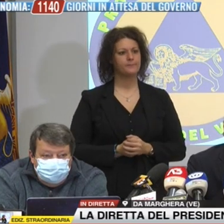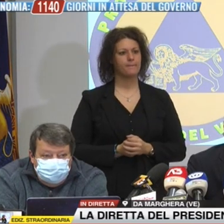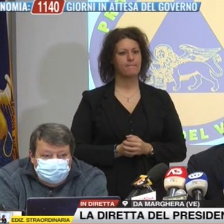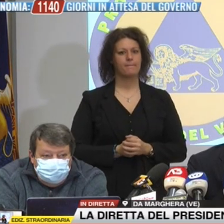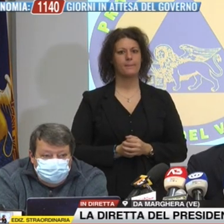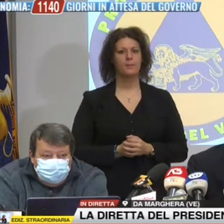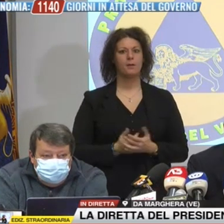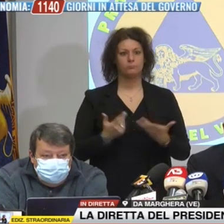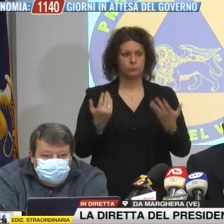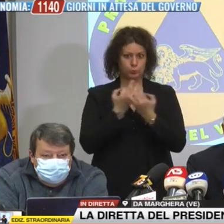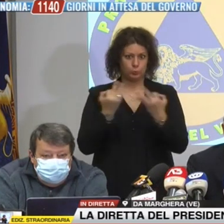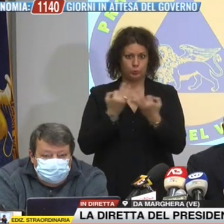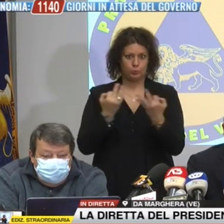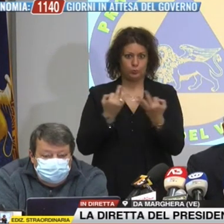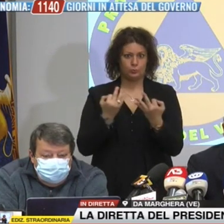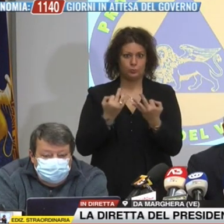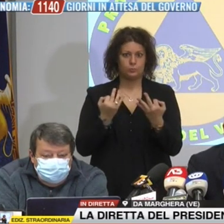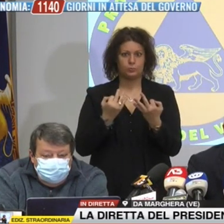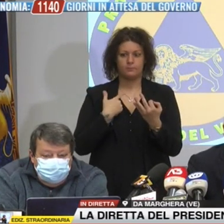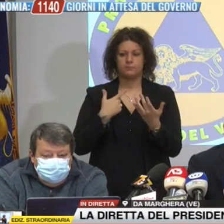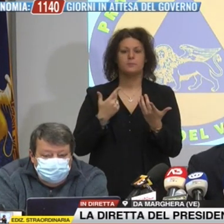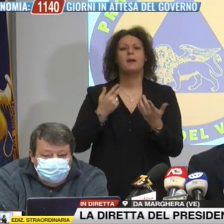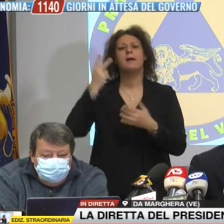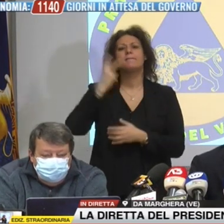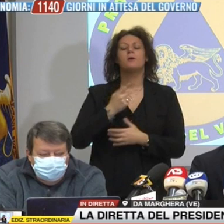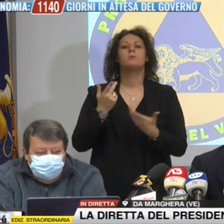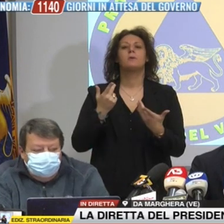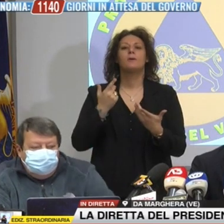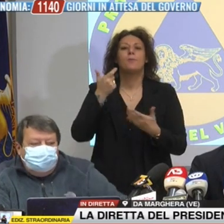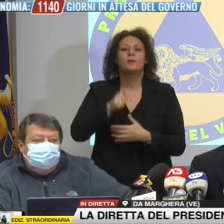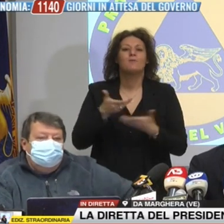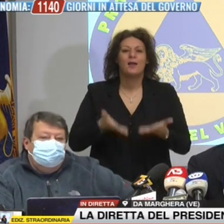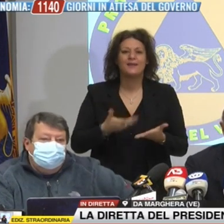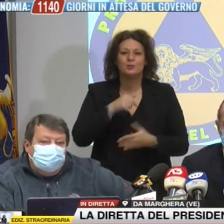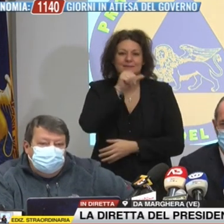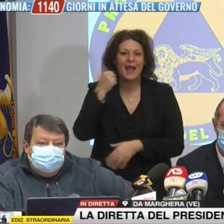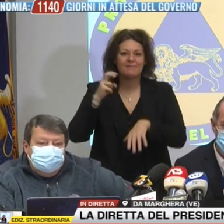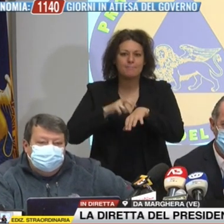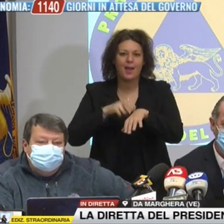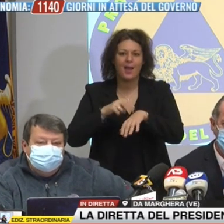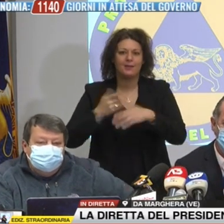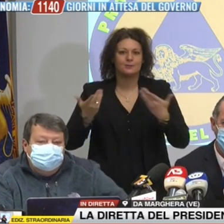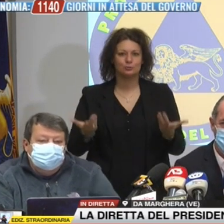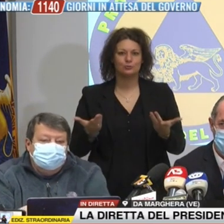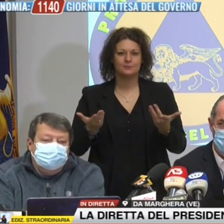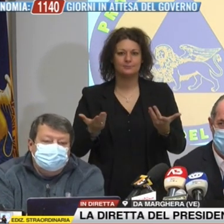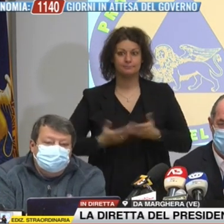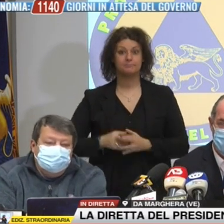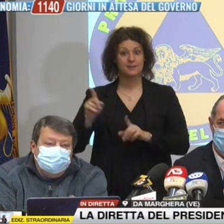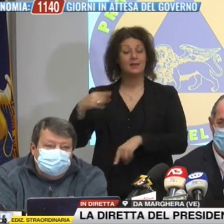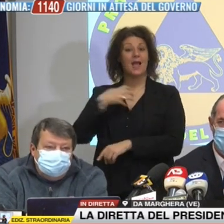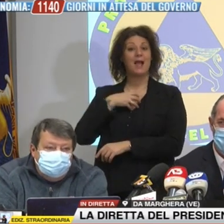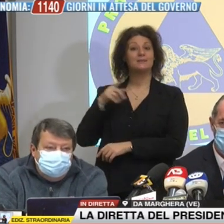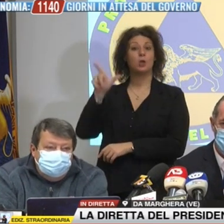che grida vendetta, cioè, ma non per dar ragione a loro. A noi servono medici, punto. Tanto è vero che l'assessore Lanzarini ha fatto gli